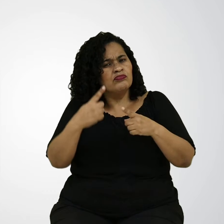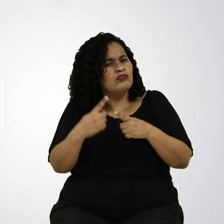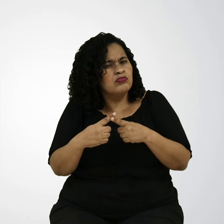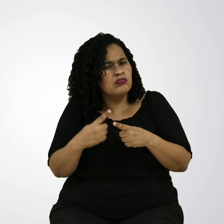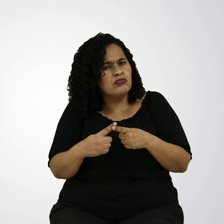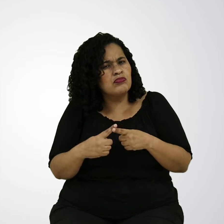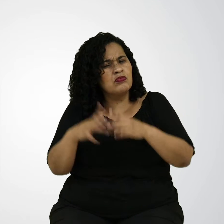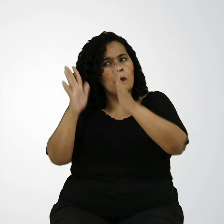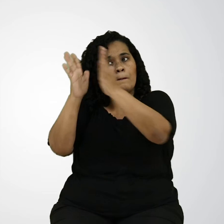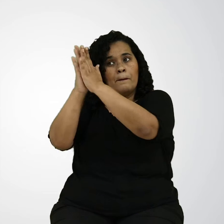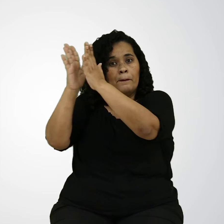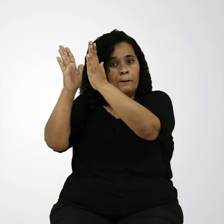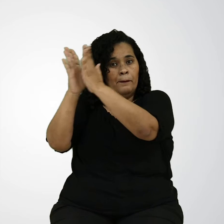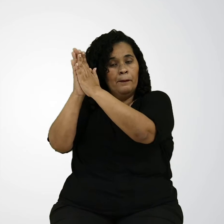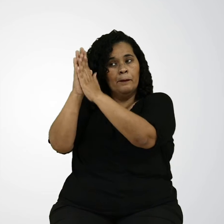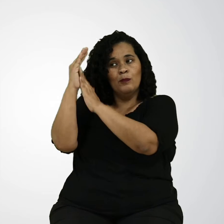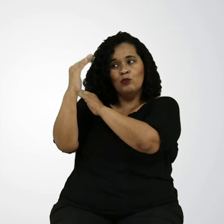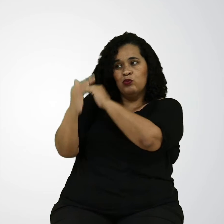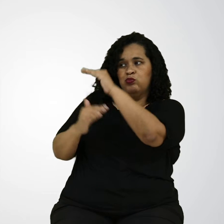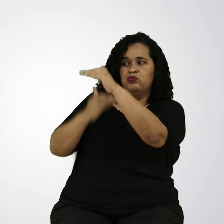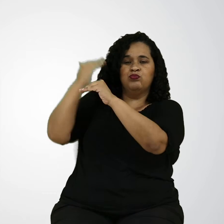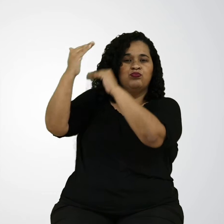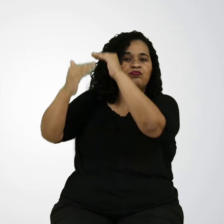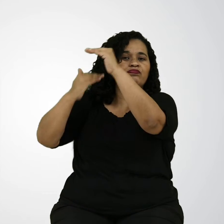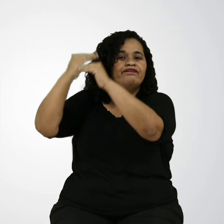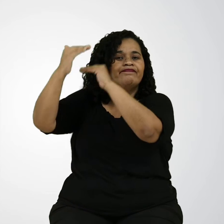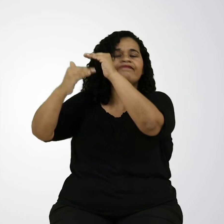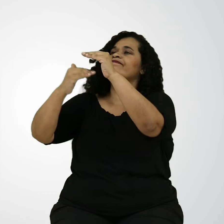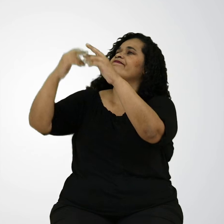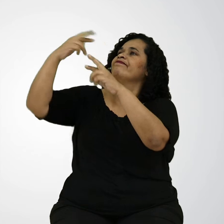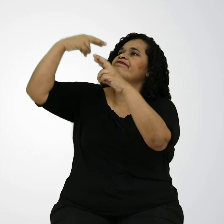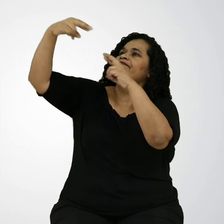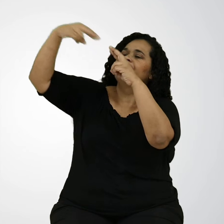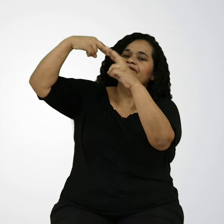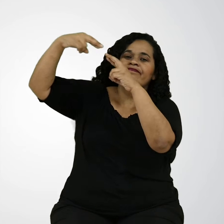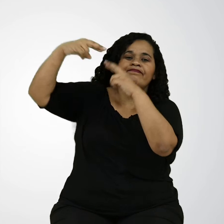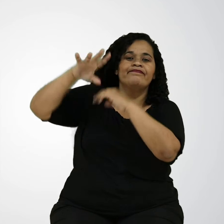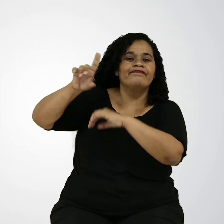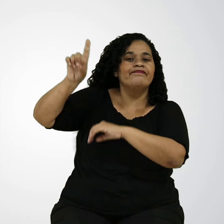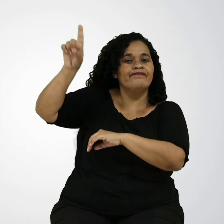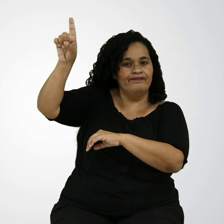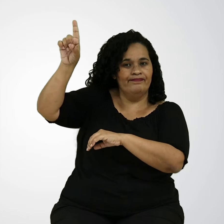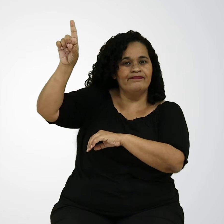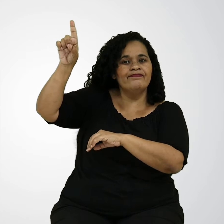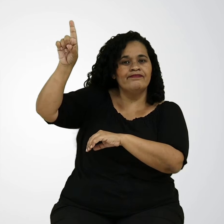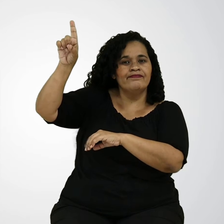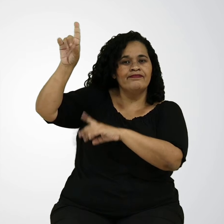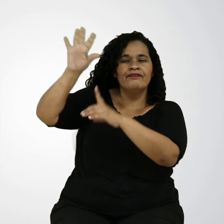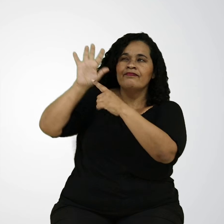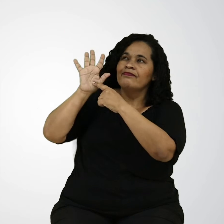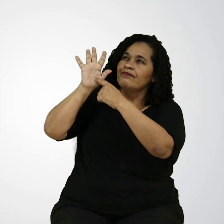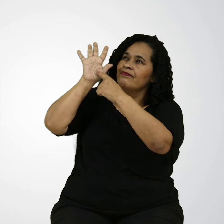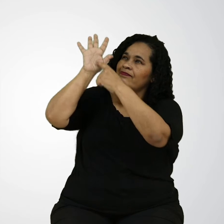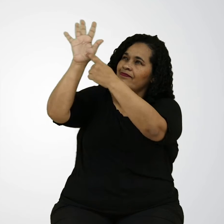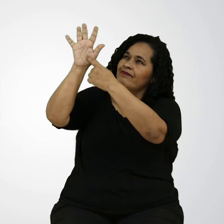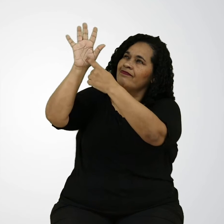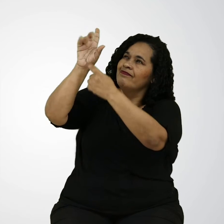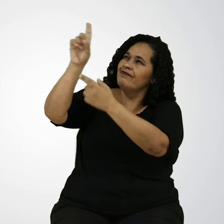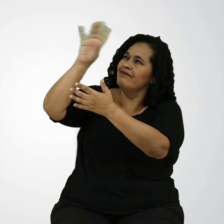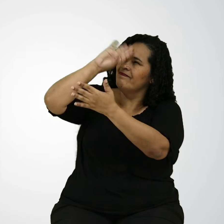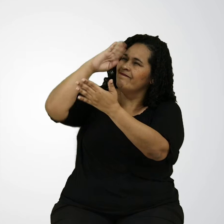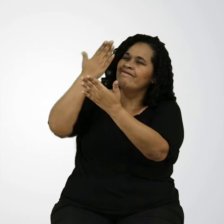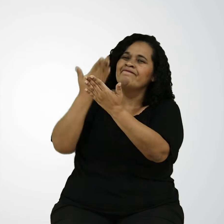meio da oração que nós desenvolvemos o nosso relacionamento com Deus. A oração é uma maneira de nós demonstrarmos para Deus que nós confiamos